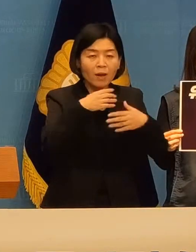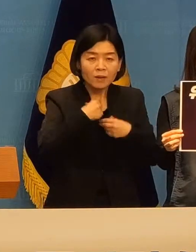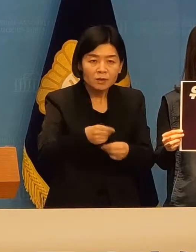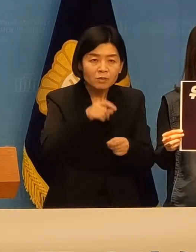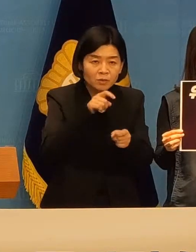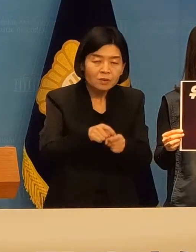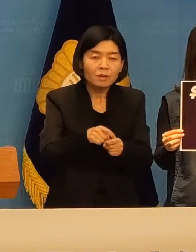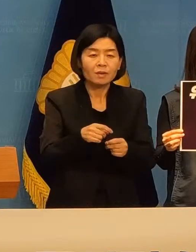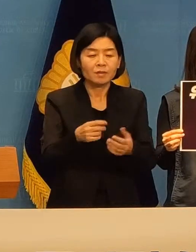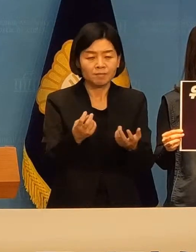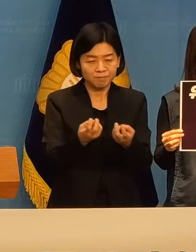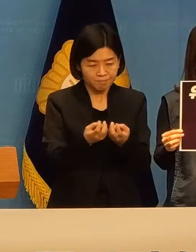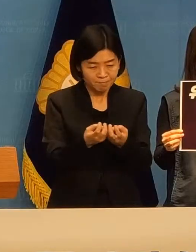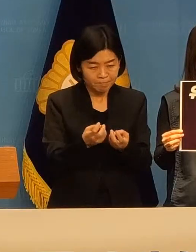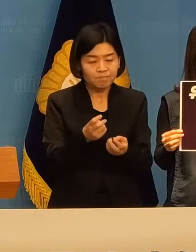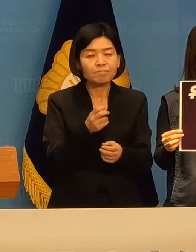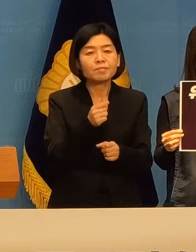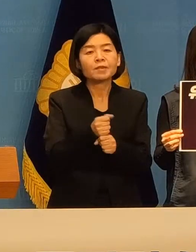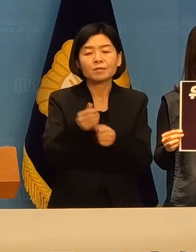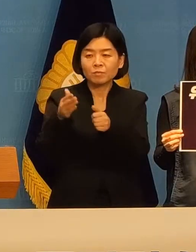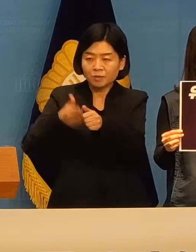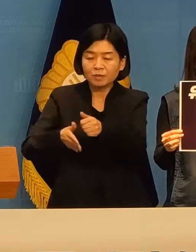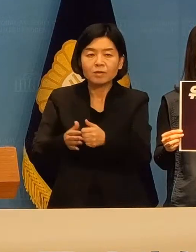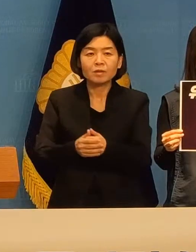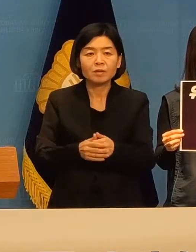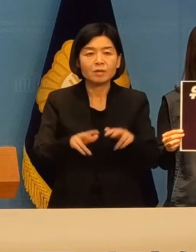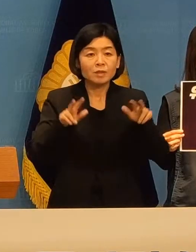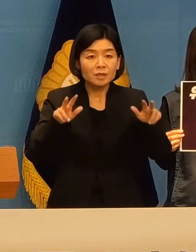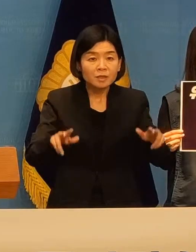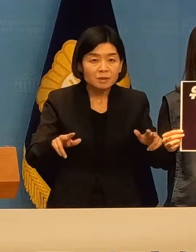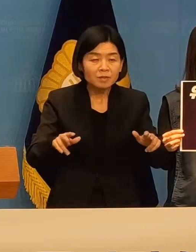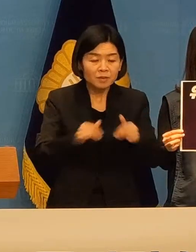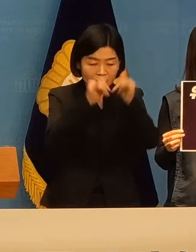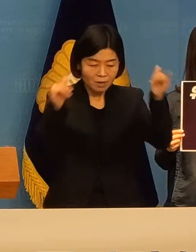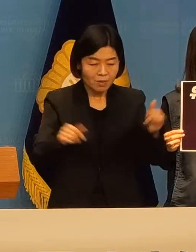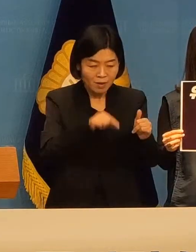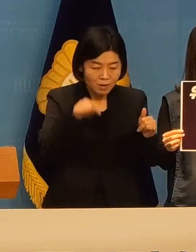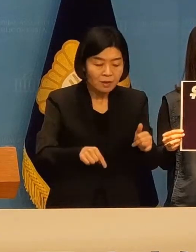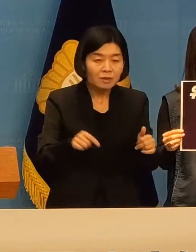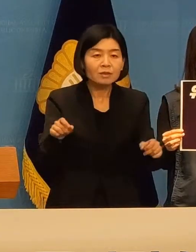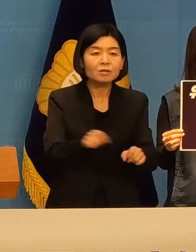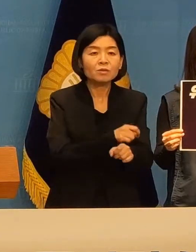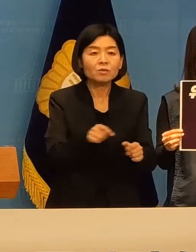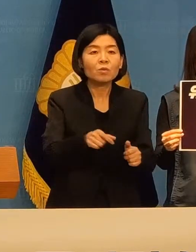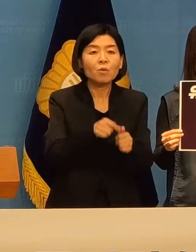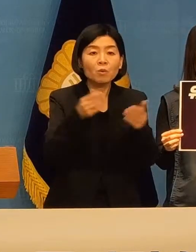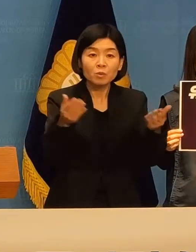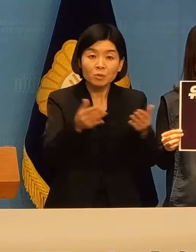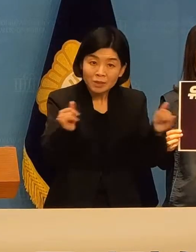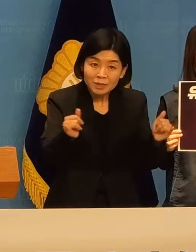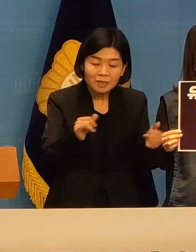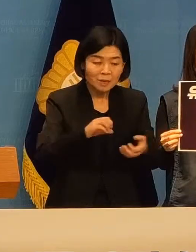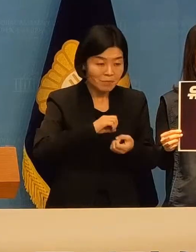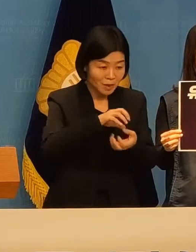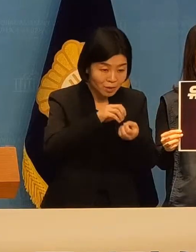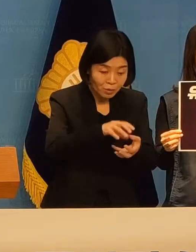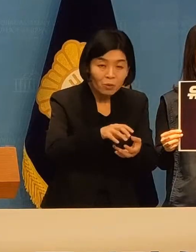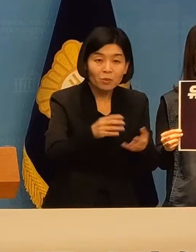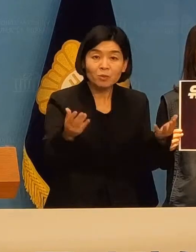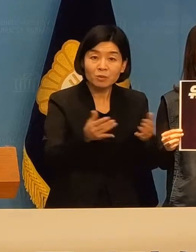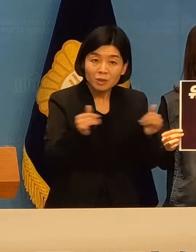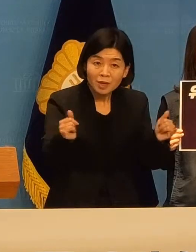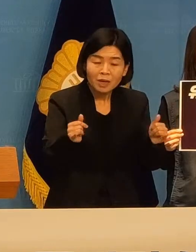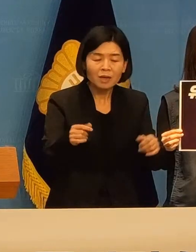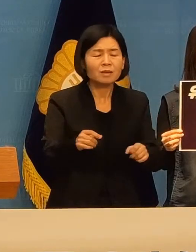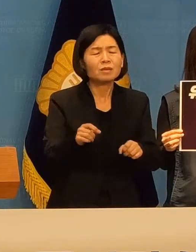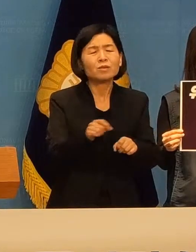것입니다. 당장은 우리 사회에 너무나 많이 존재하는 특수고용 노동자는 이제 더 이상 특수한 노동자가 아니고 일방적인 고용